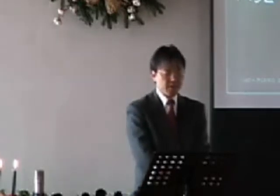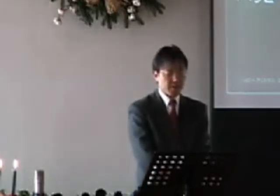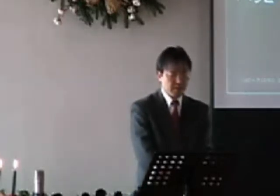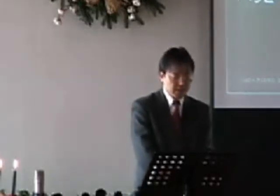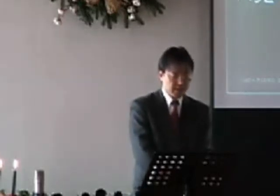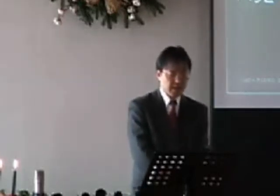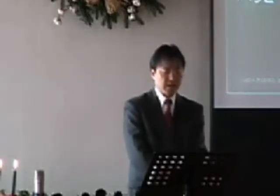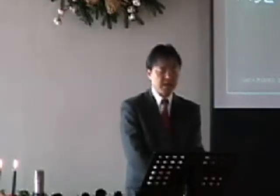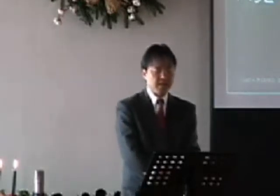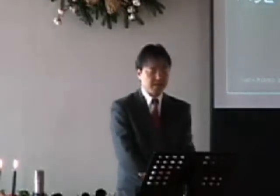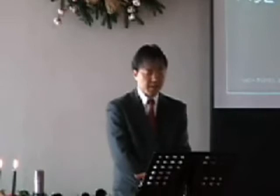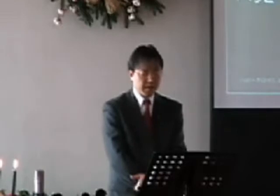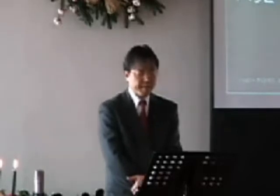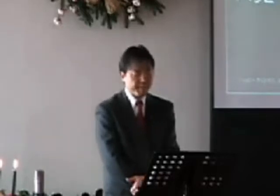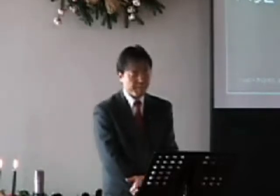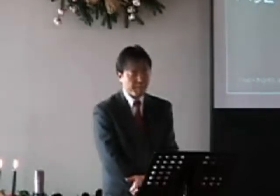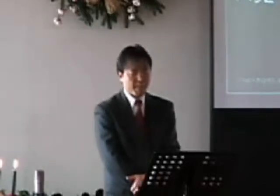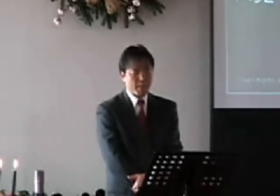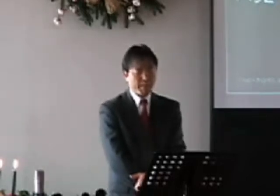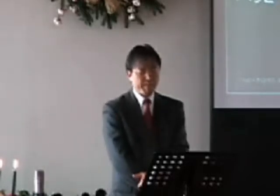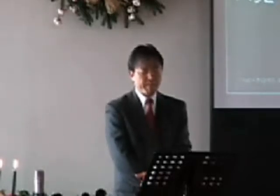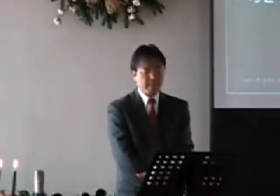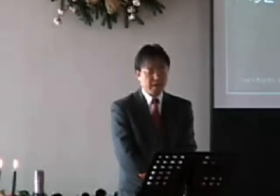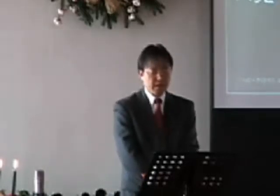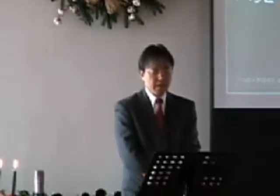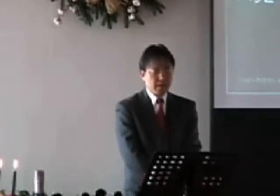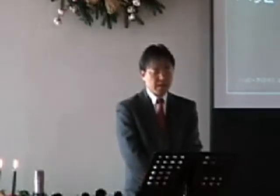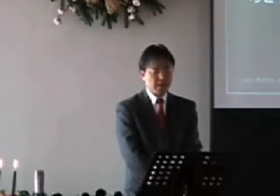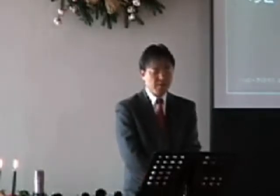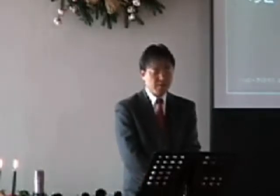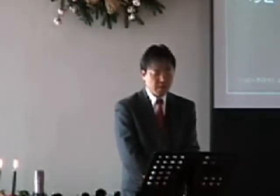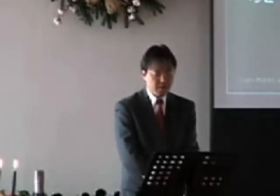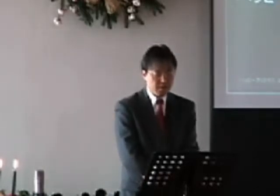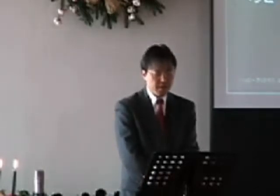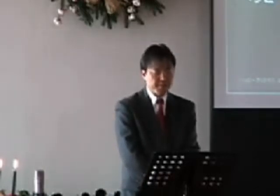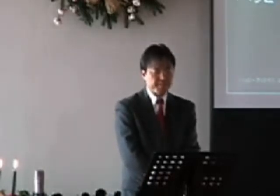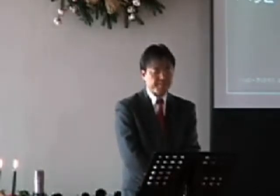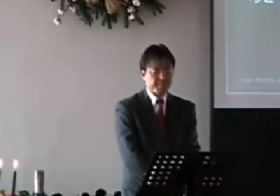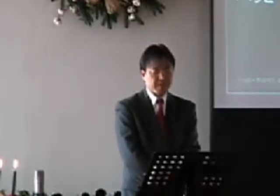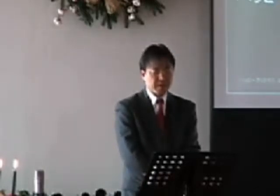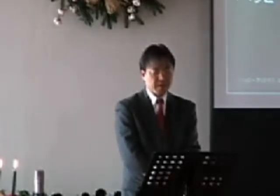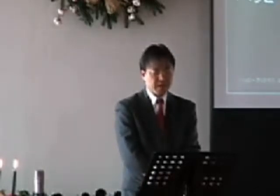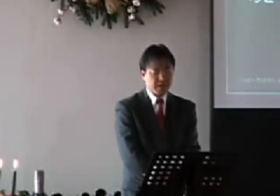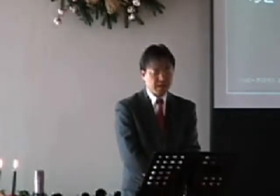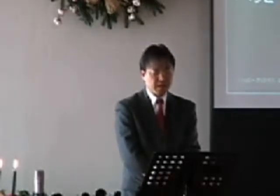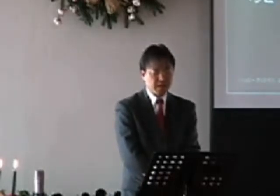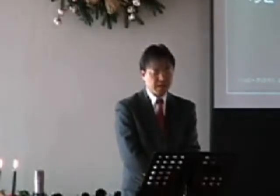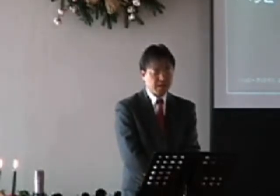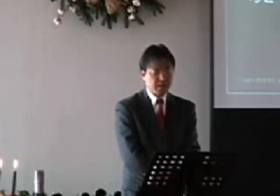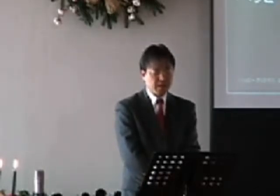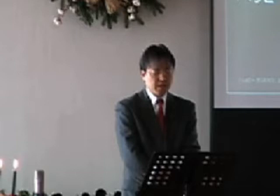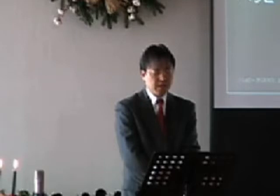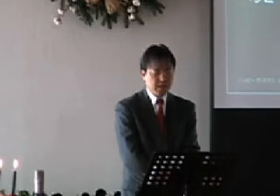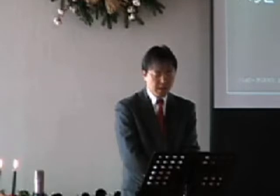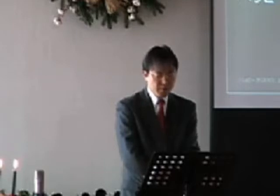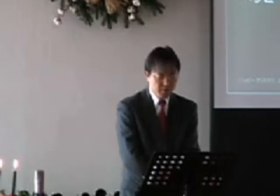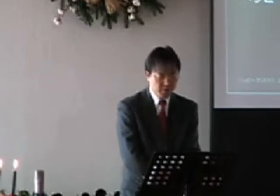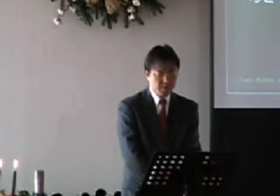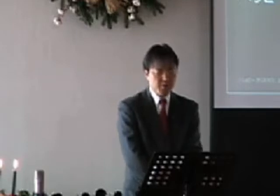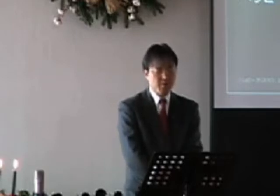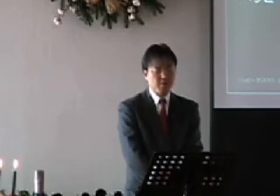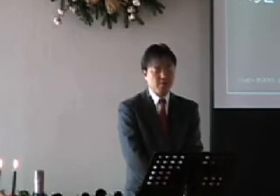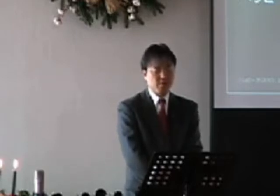ちのこの地上に私たちを救うため、私たちを探して救うために来てくださったイエス様、